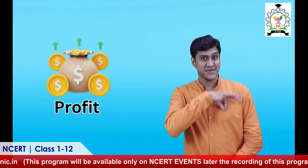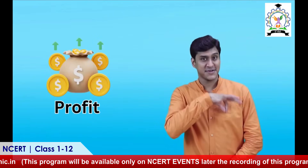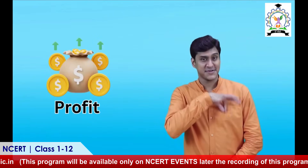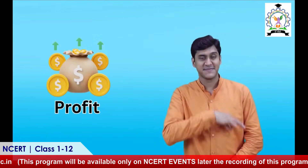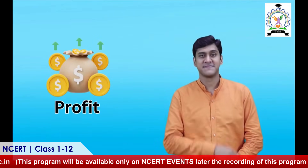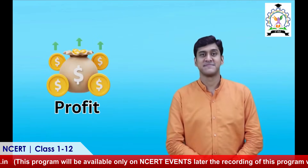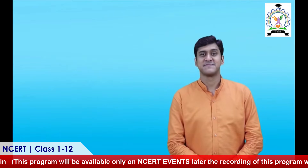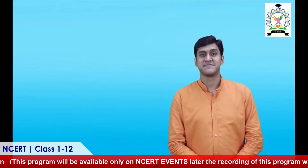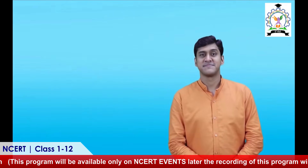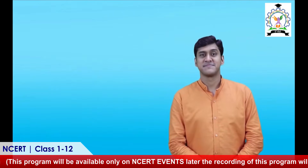लाभ,